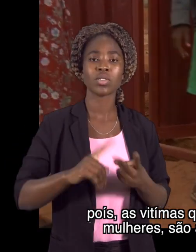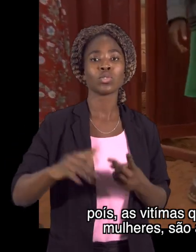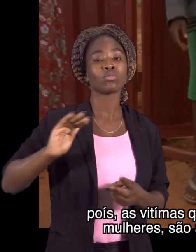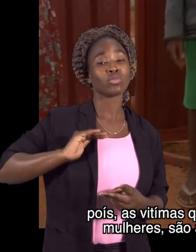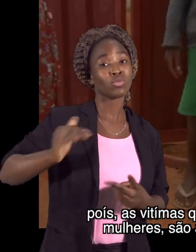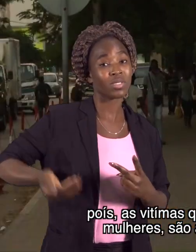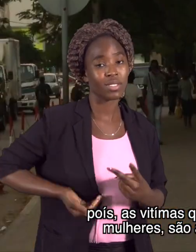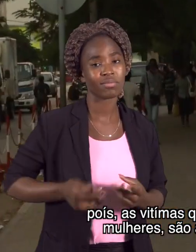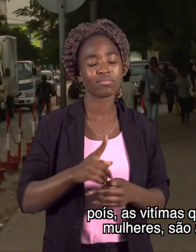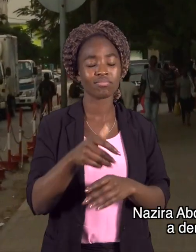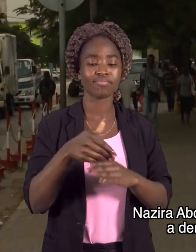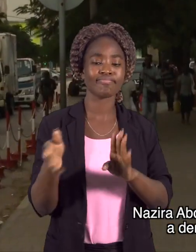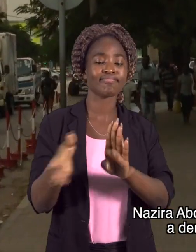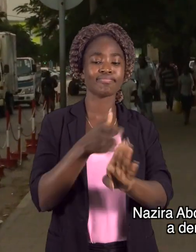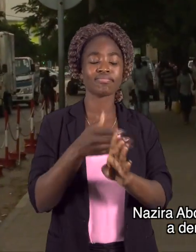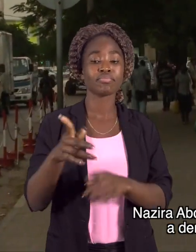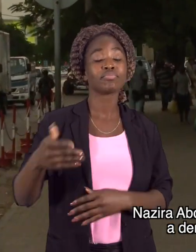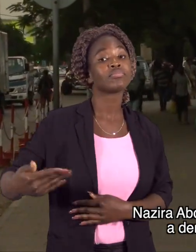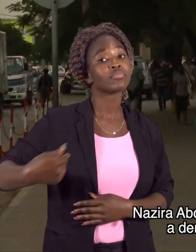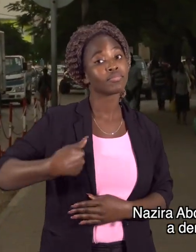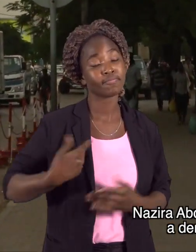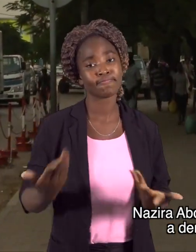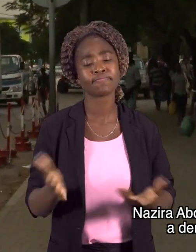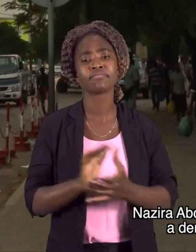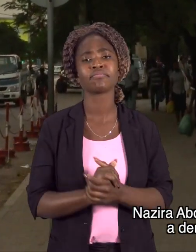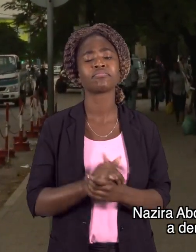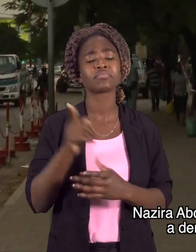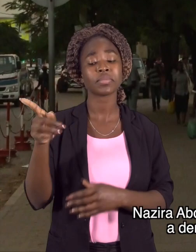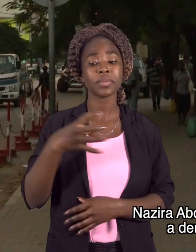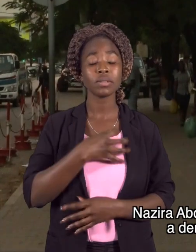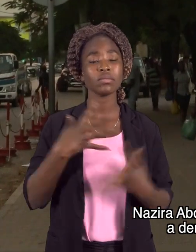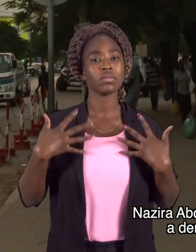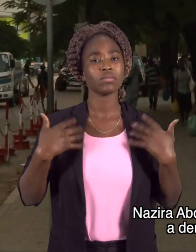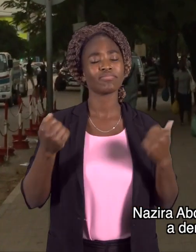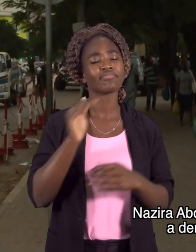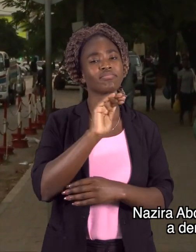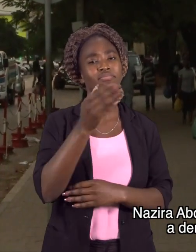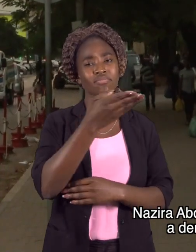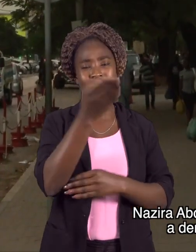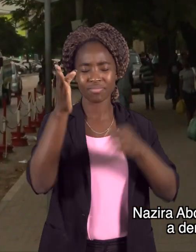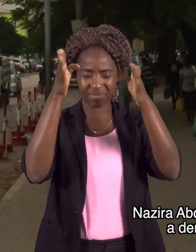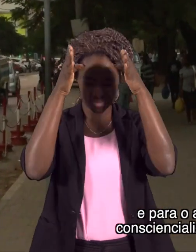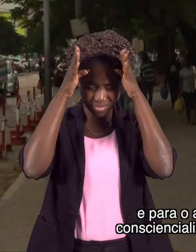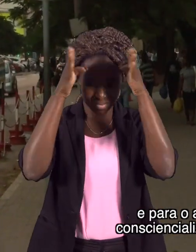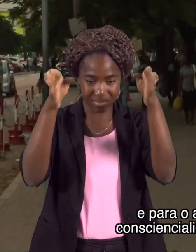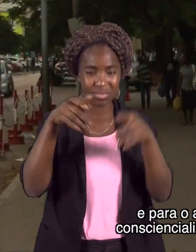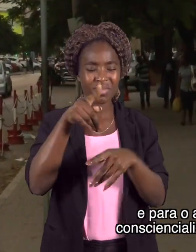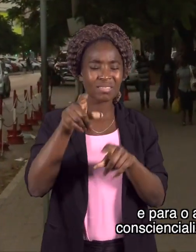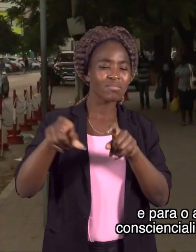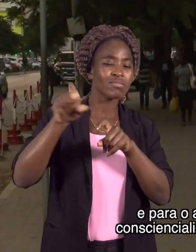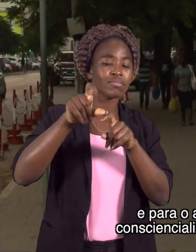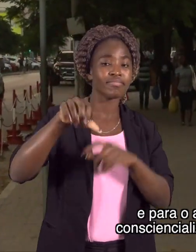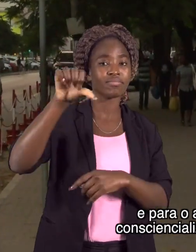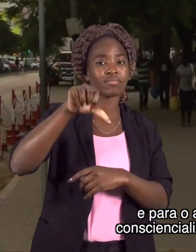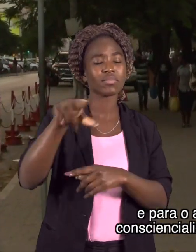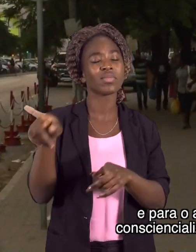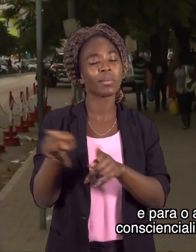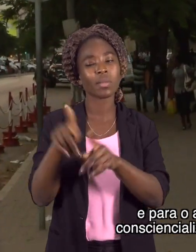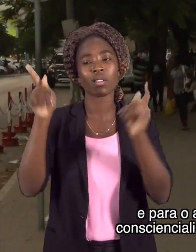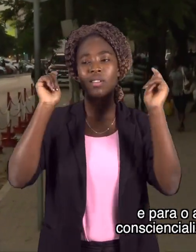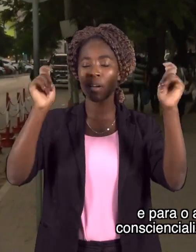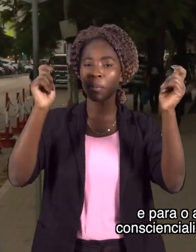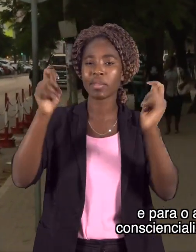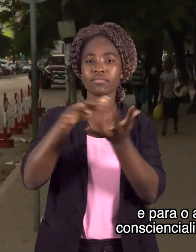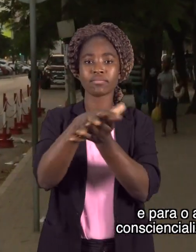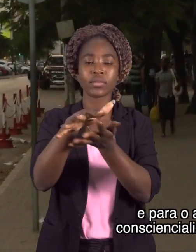agredidas pelos seus maridos. Nazir Abdullah chama atenção para a denúncia destes casos e para o aumento de campanhas de